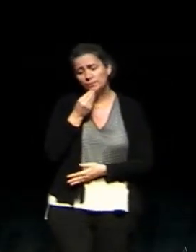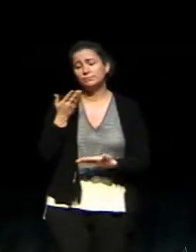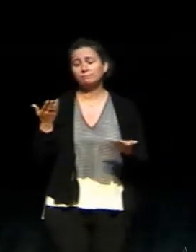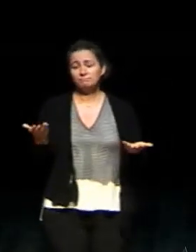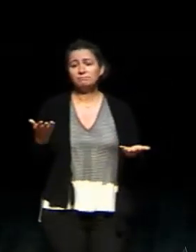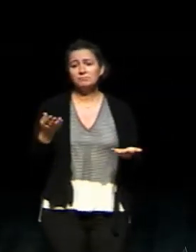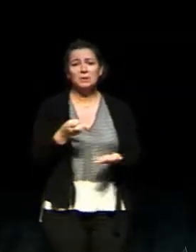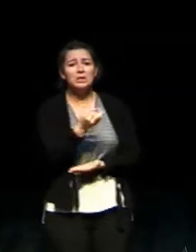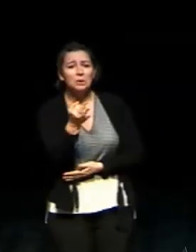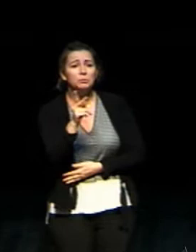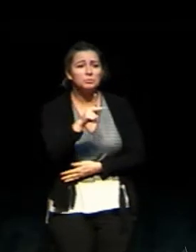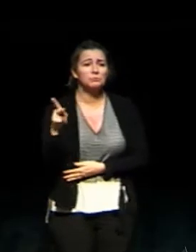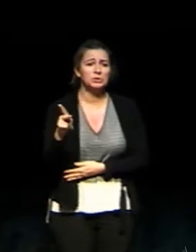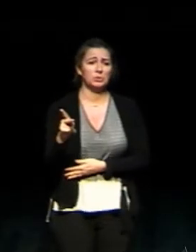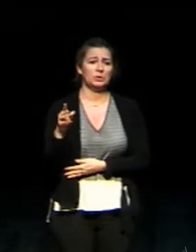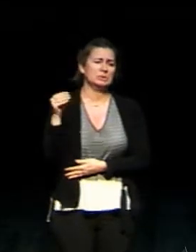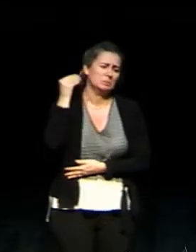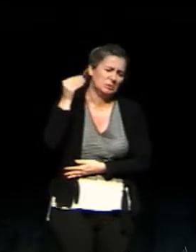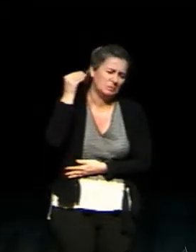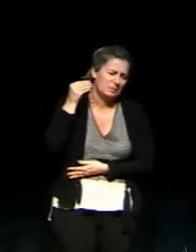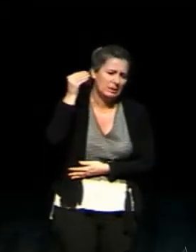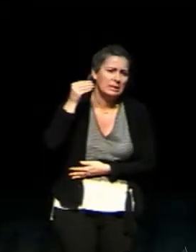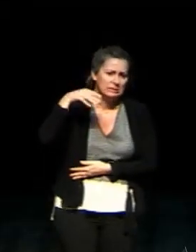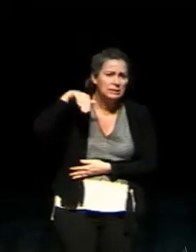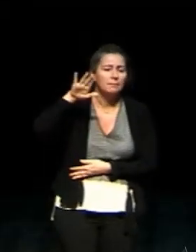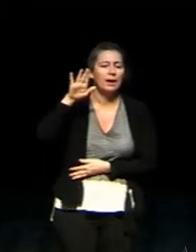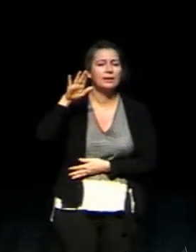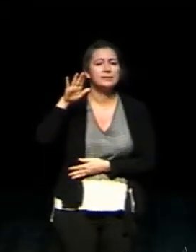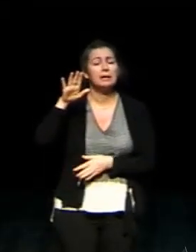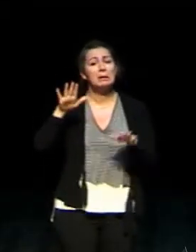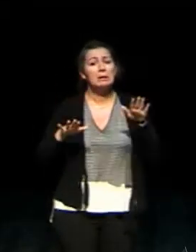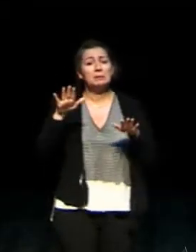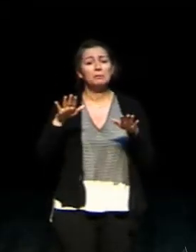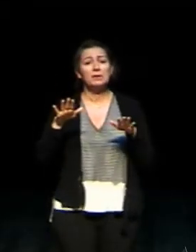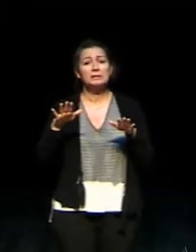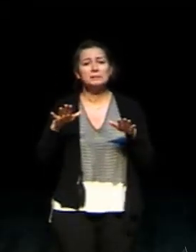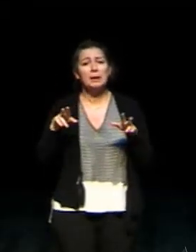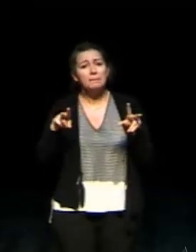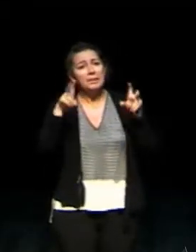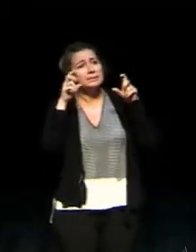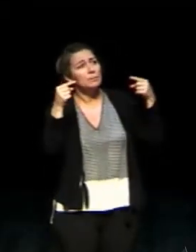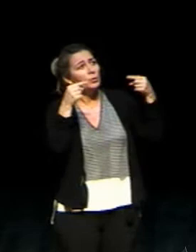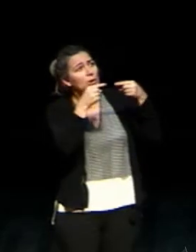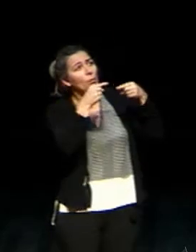ensina Libras, é óbvio que a gente tem essa formação, mas alguns professores têm muito mais experiência do